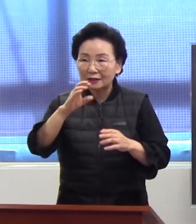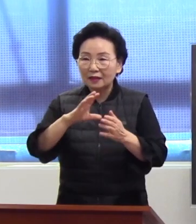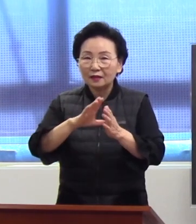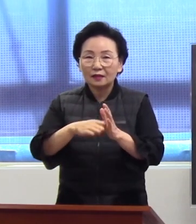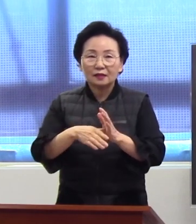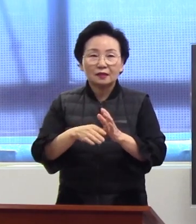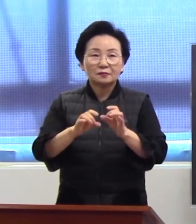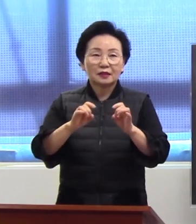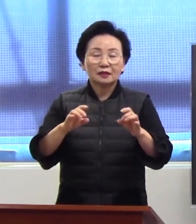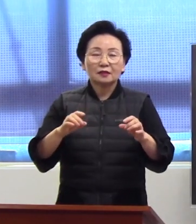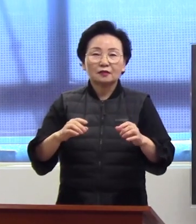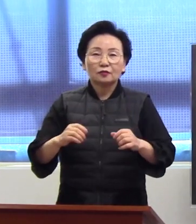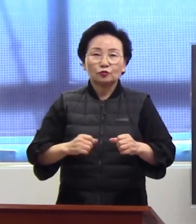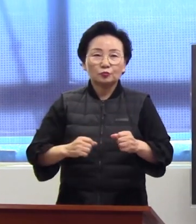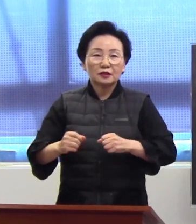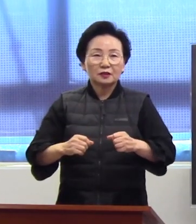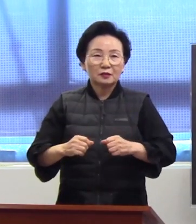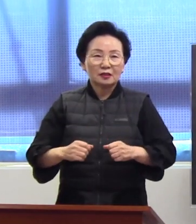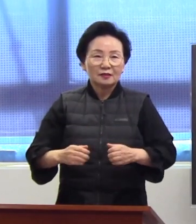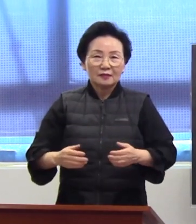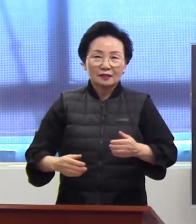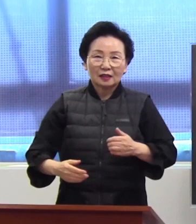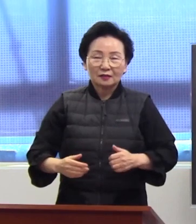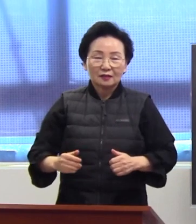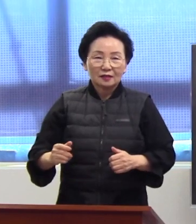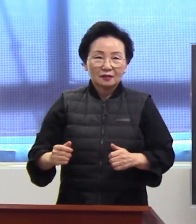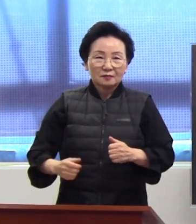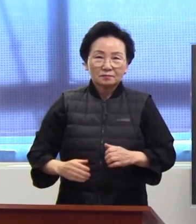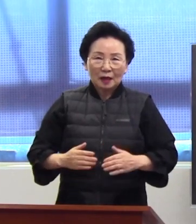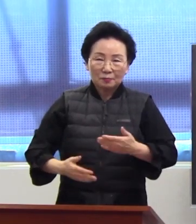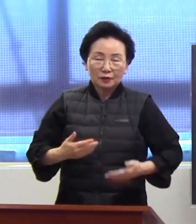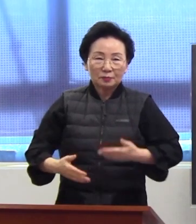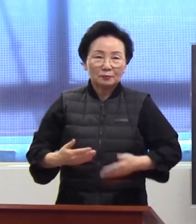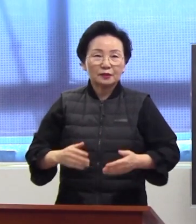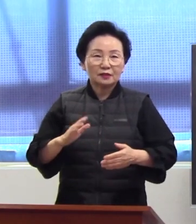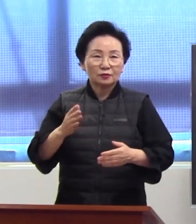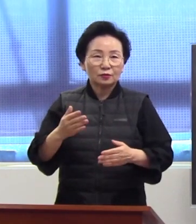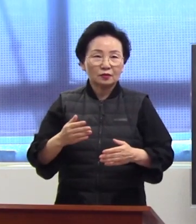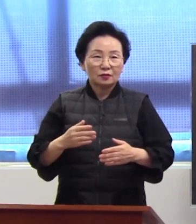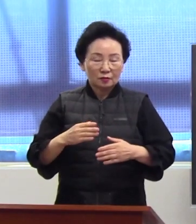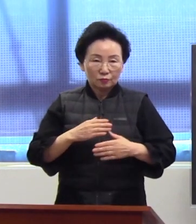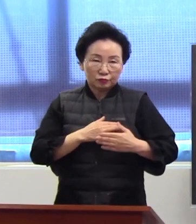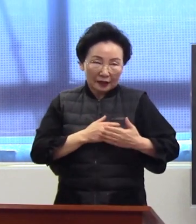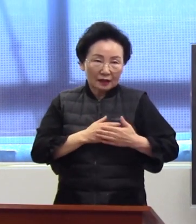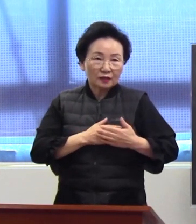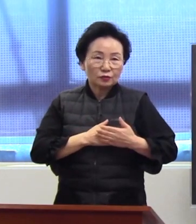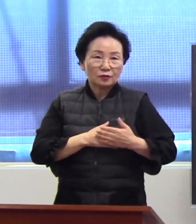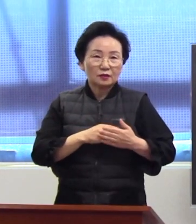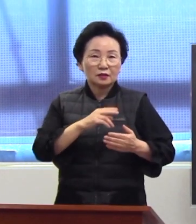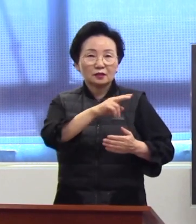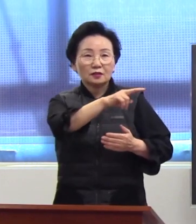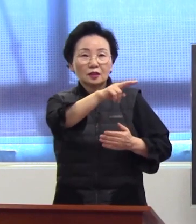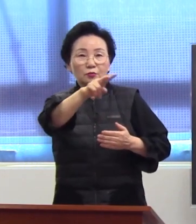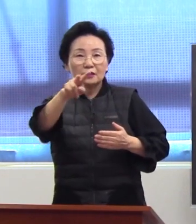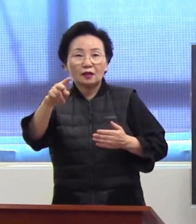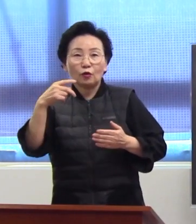때마다 움직임이 그냥 바쁘게 되고 불안하고 이렇게 보니까